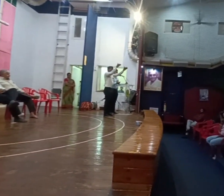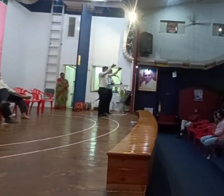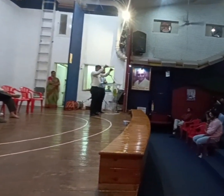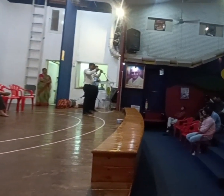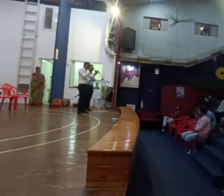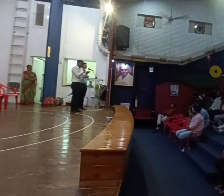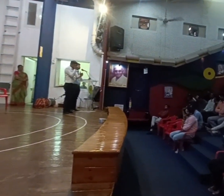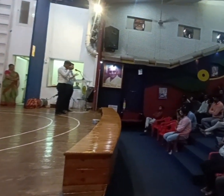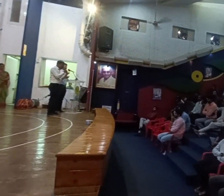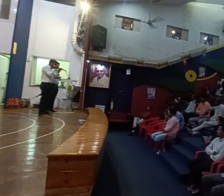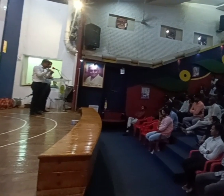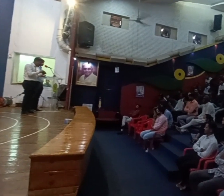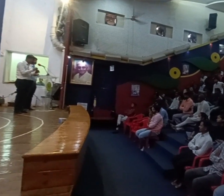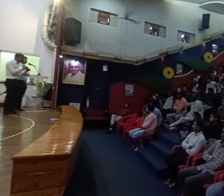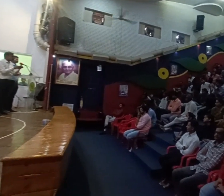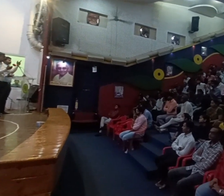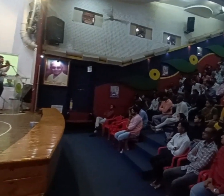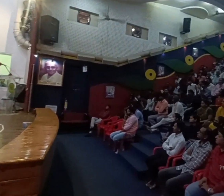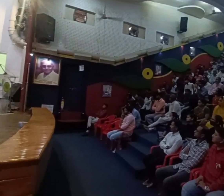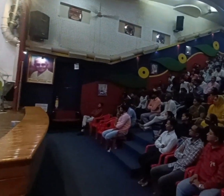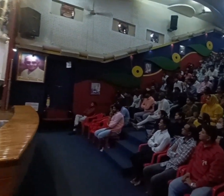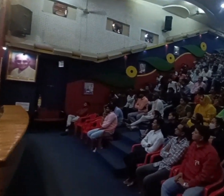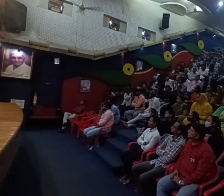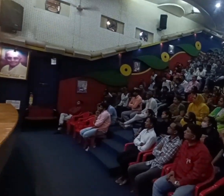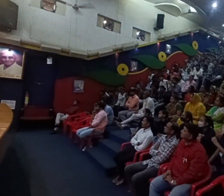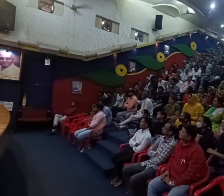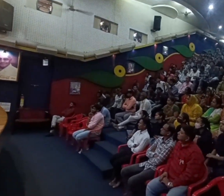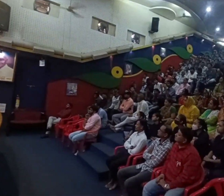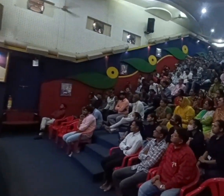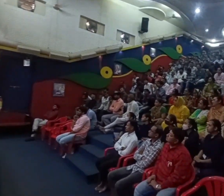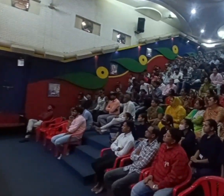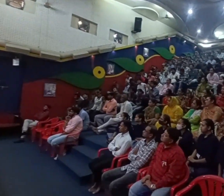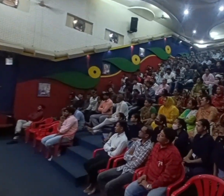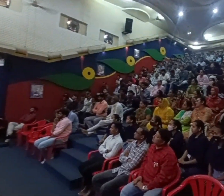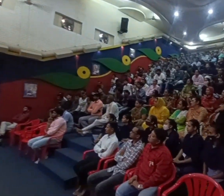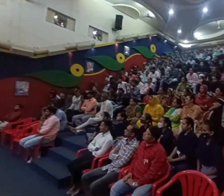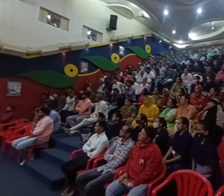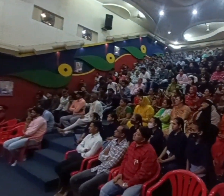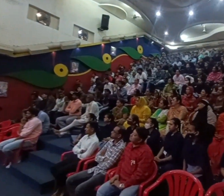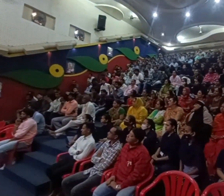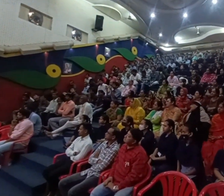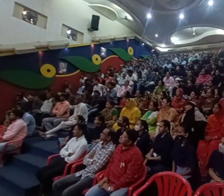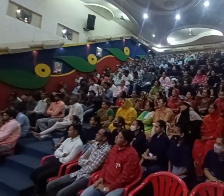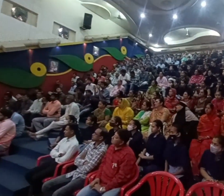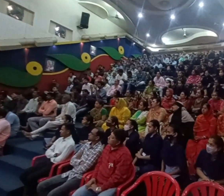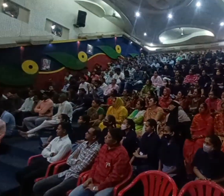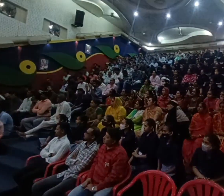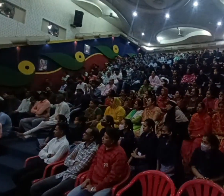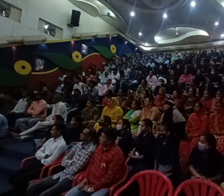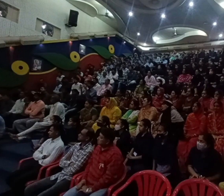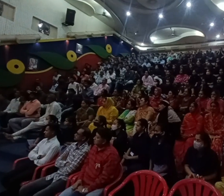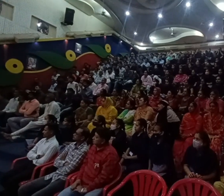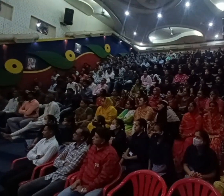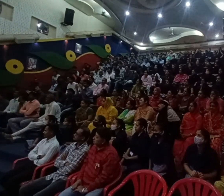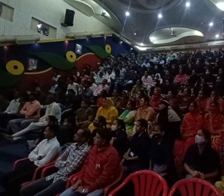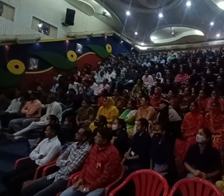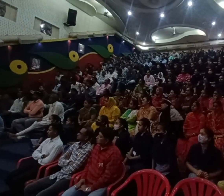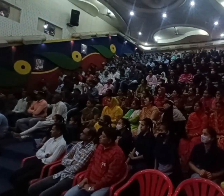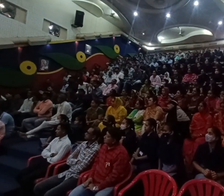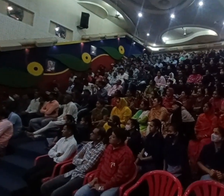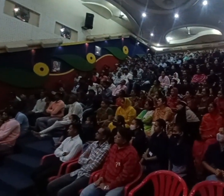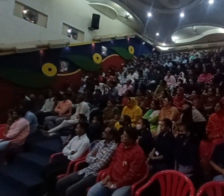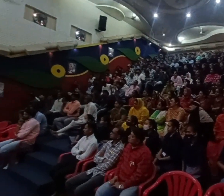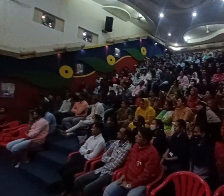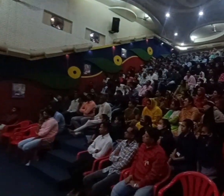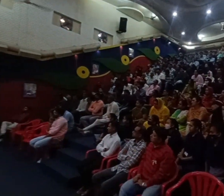માટે નક્કી હોય કે અમારે નોકરી કરાવવી છે, તો એમના માટે પ્રયત્ન કરીએ તો વધારે સફળતા મળે. એટલે જેમને